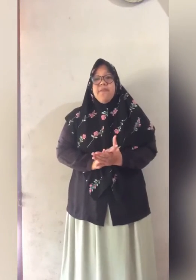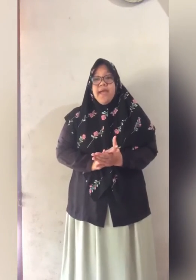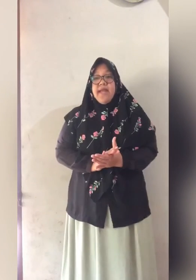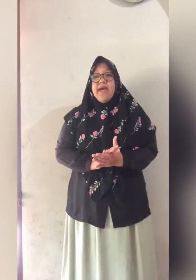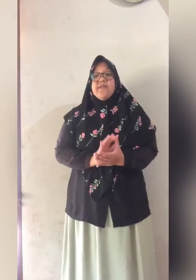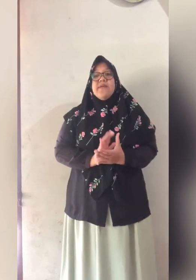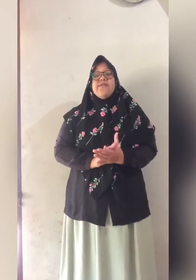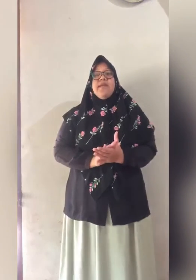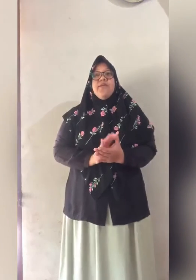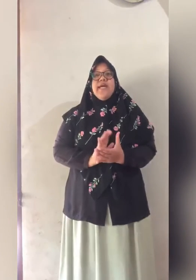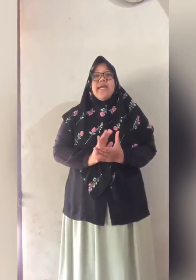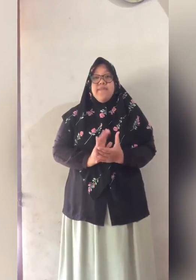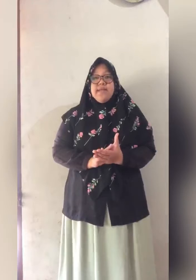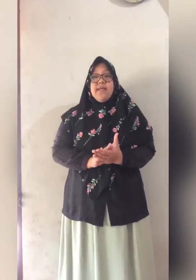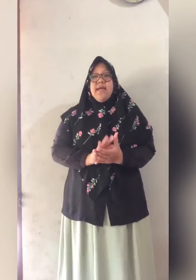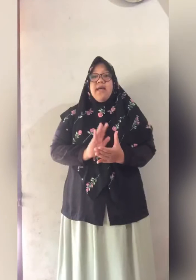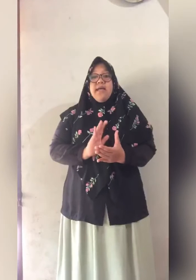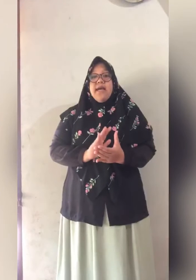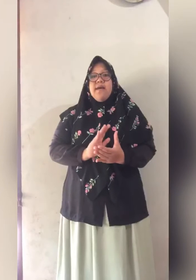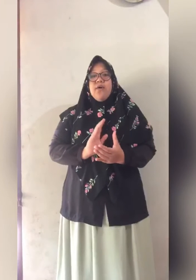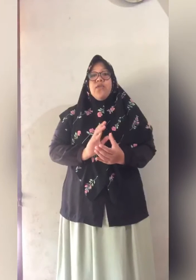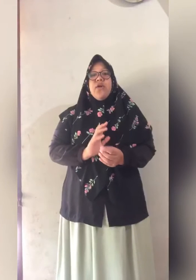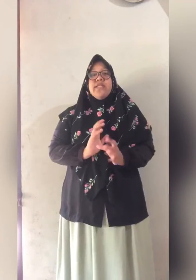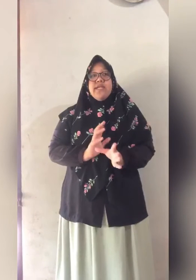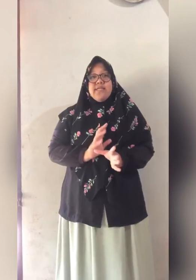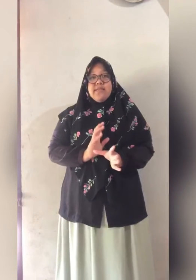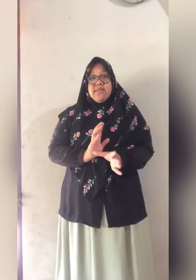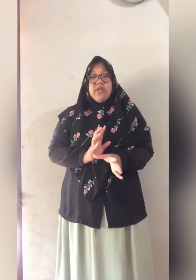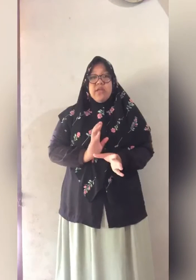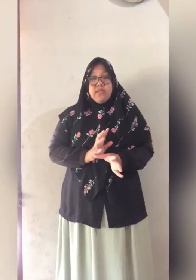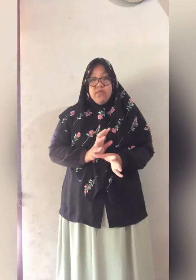NPN harus masuk melalui kaki base yang mengontrol transistor tersebut.